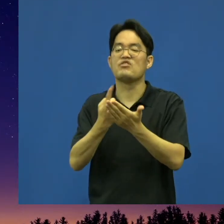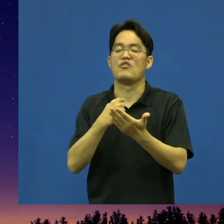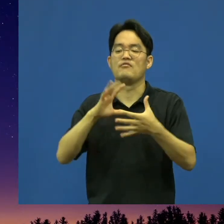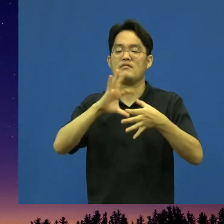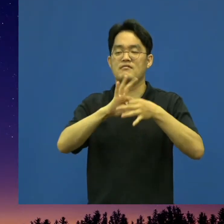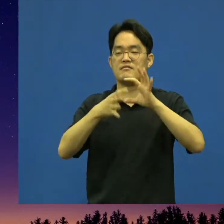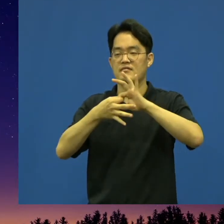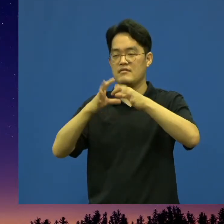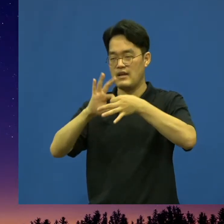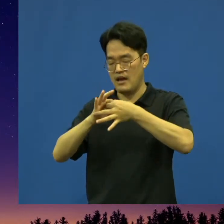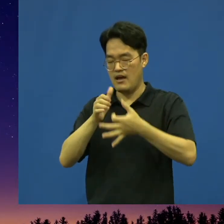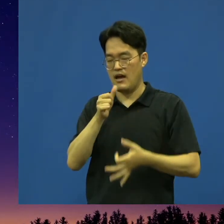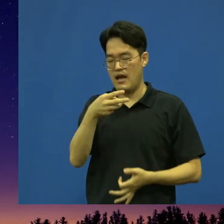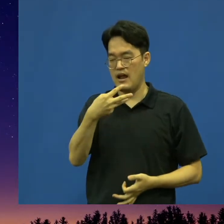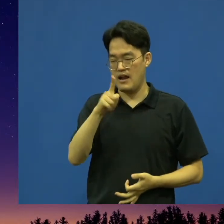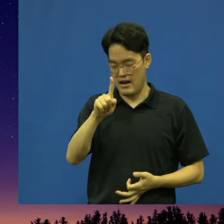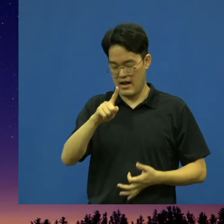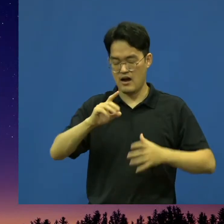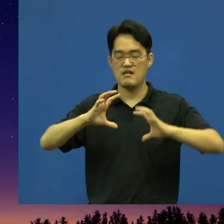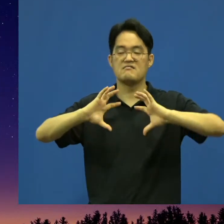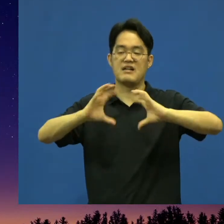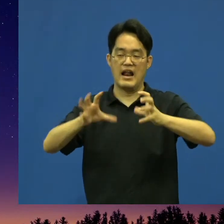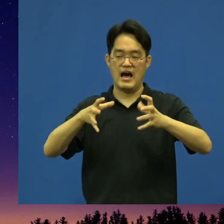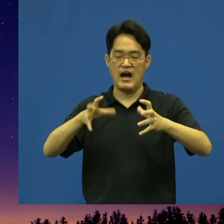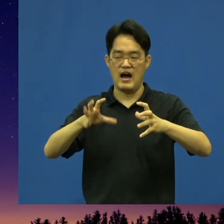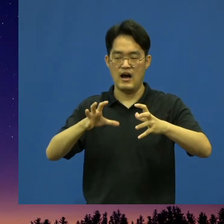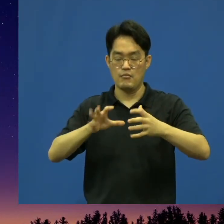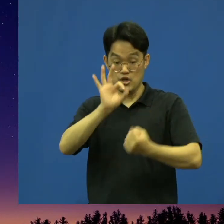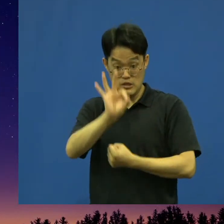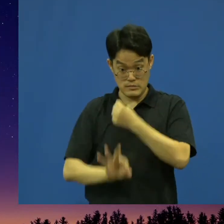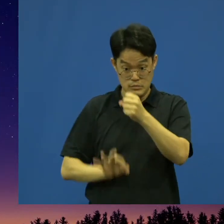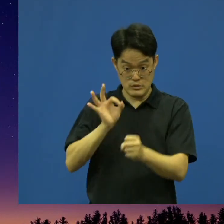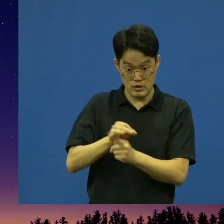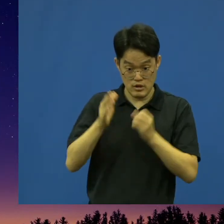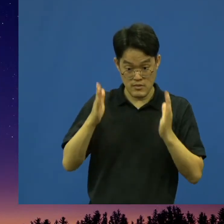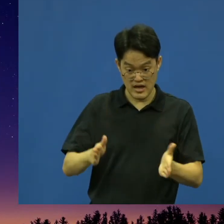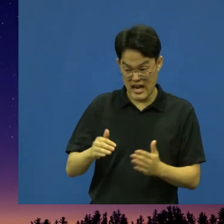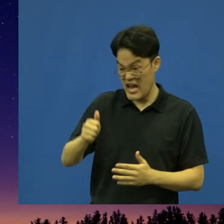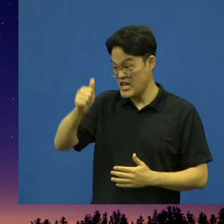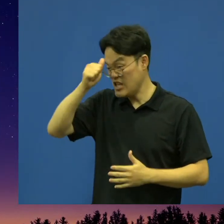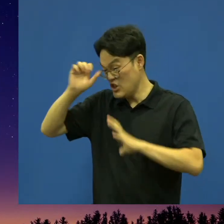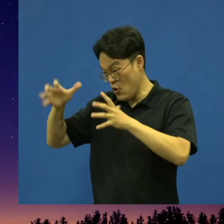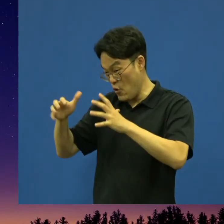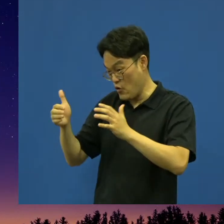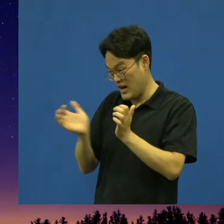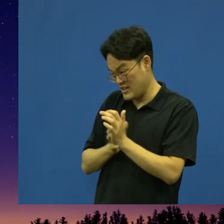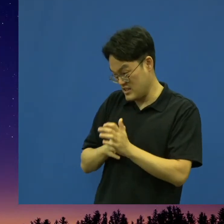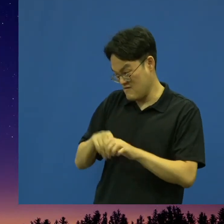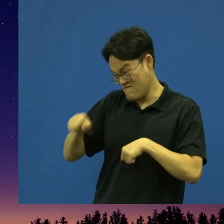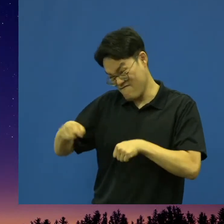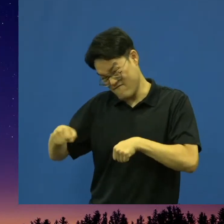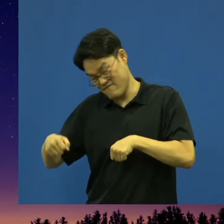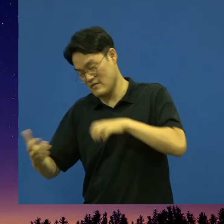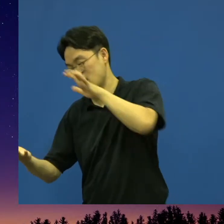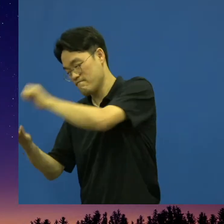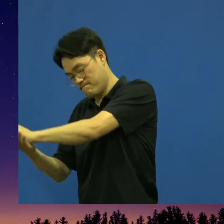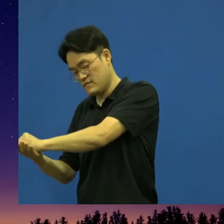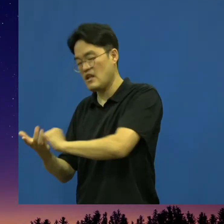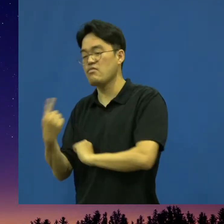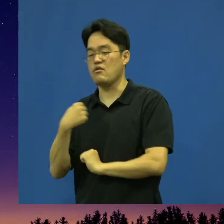국경까지 정복해냈던 어마어마한 제국이 헬라 제국이죠. 그런데 그 10년